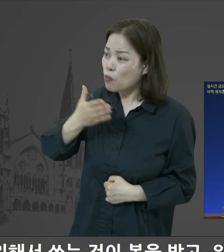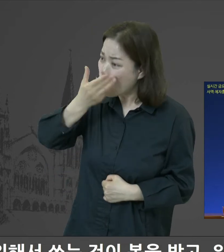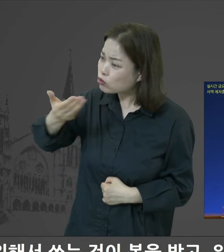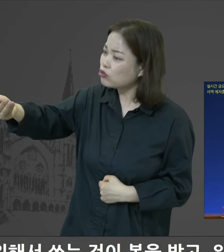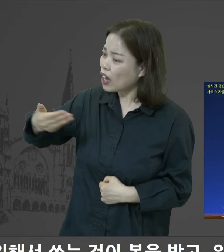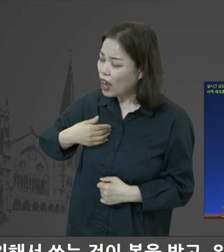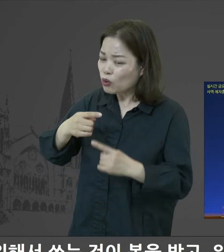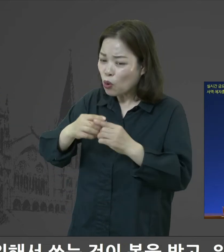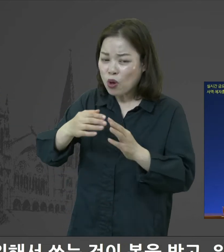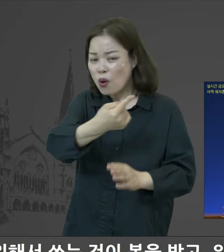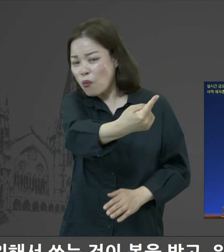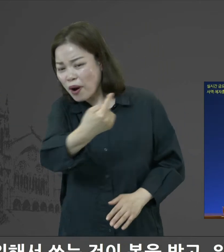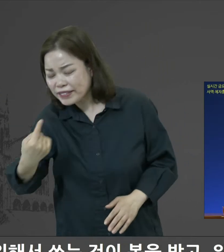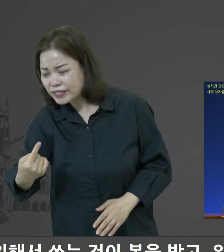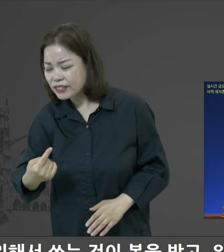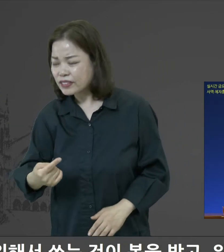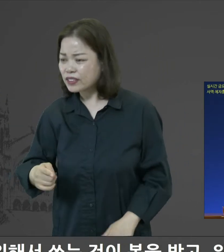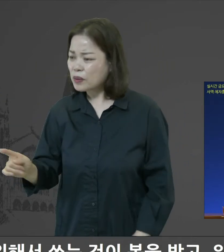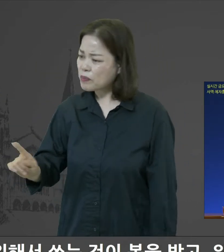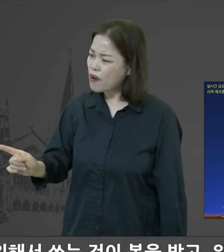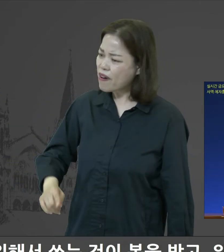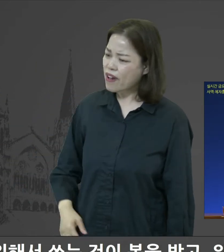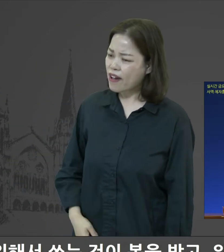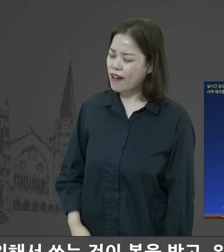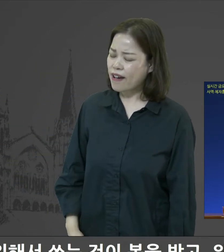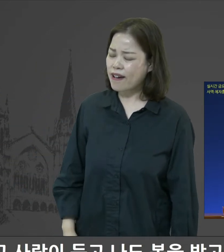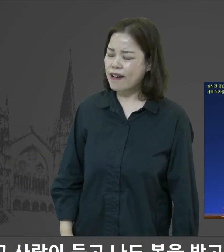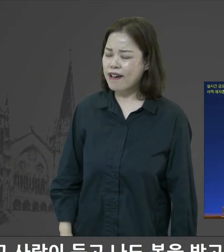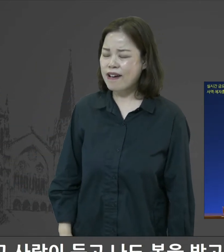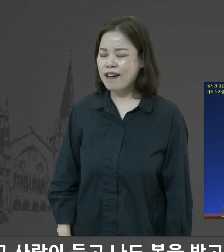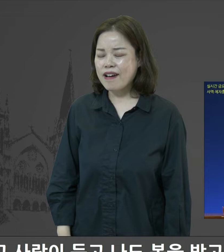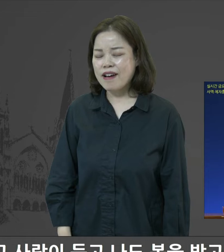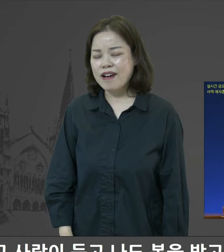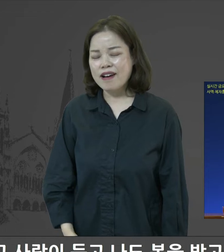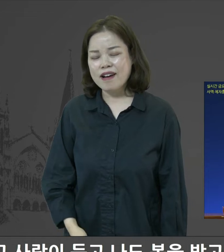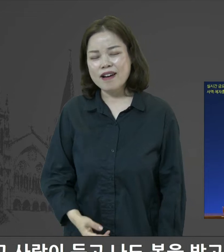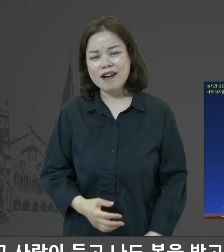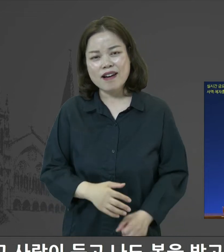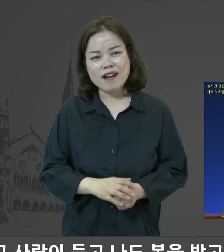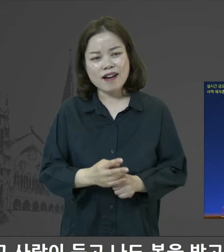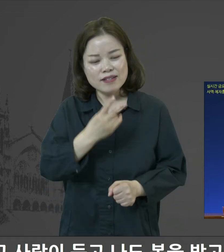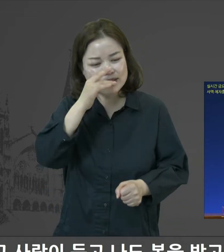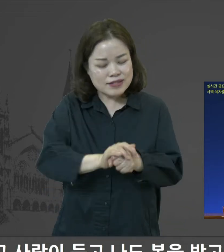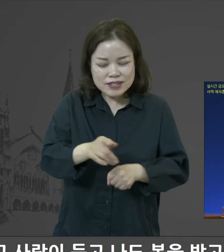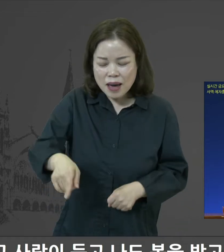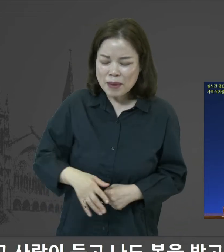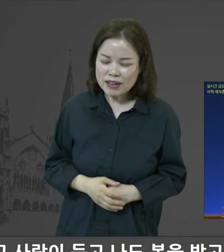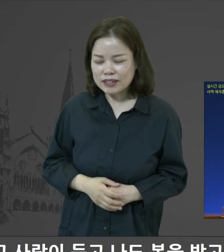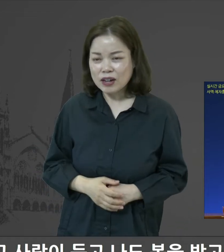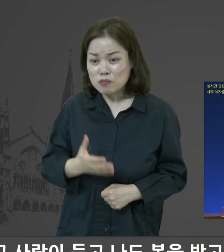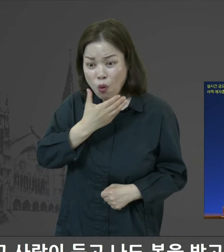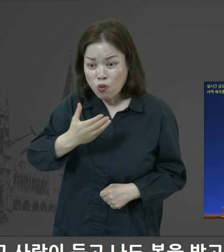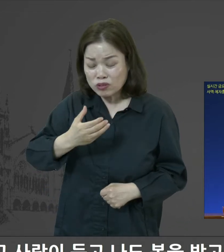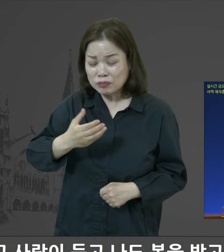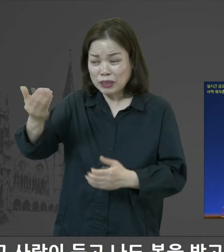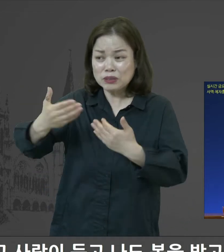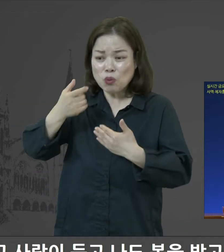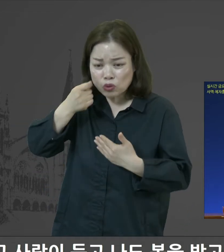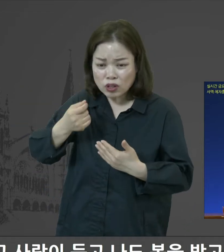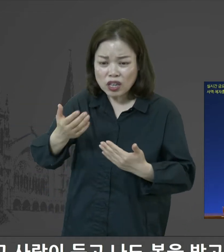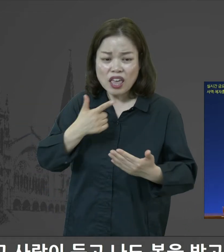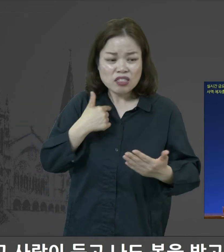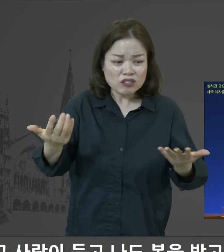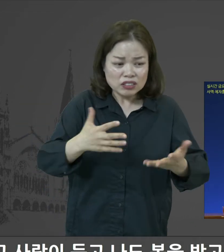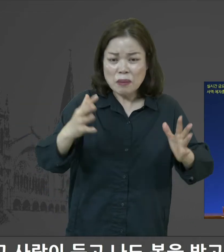준다 그래서 내가 교회 왔는데 이게 뭔 꼴이요? 아니, 교회를 내가 왔는데 복커녕 오히려 하던 일도 안